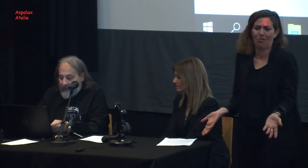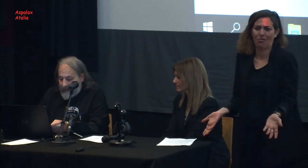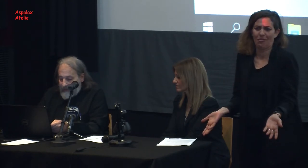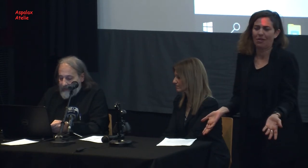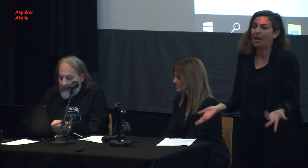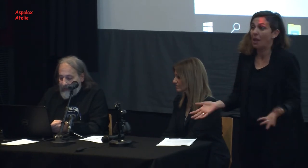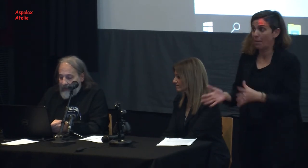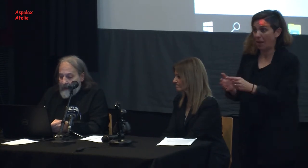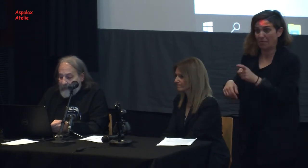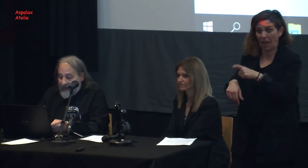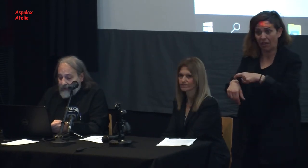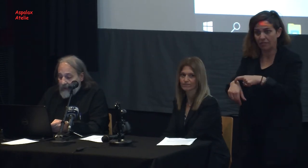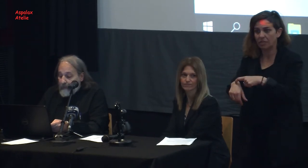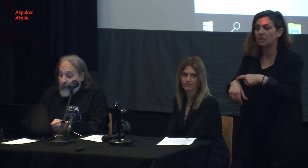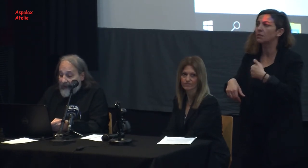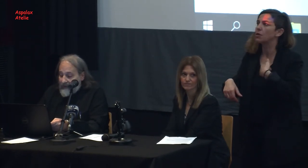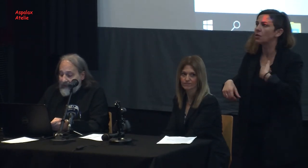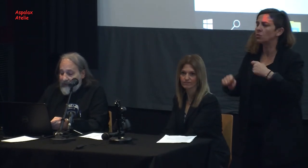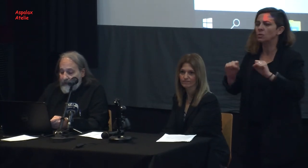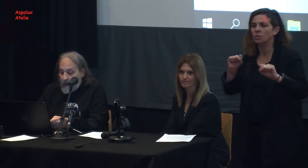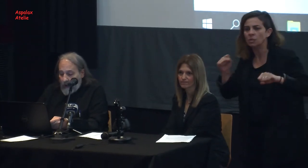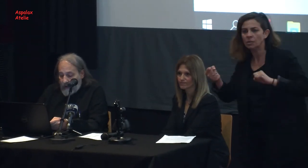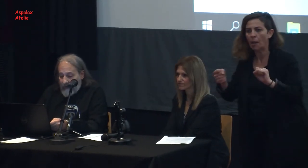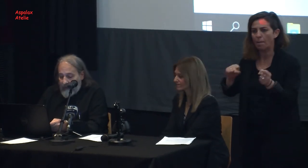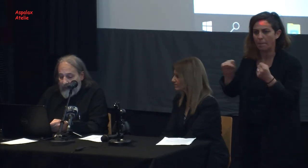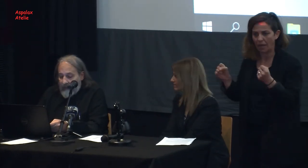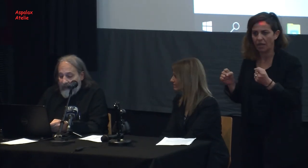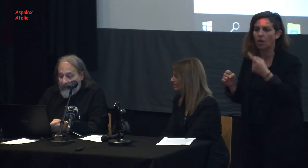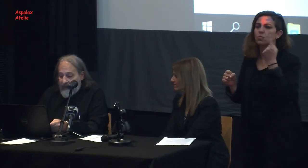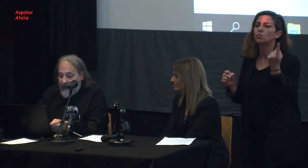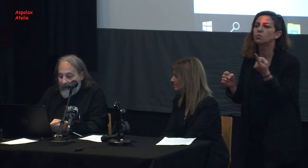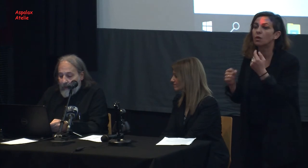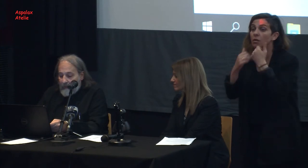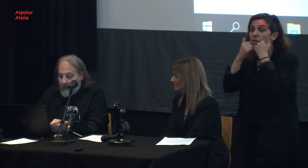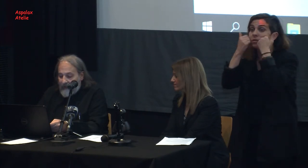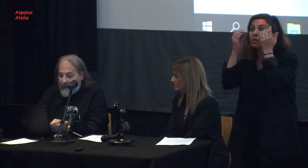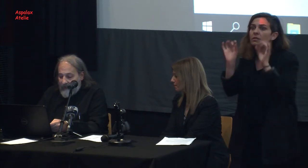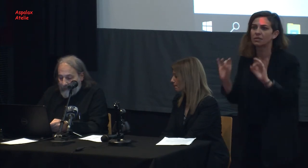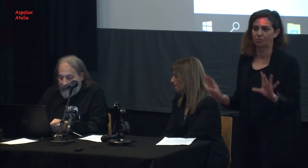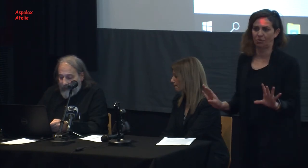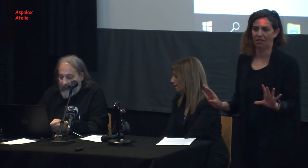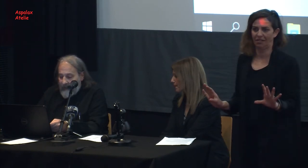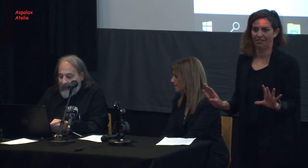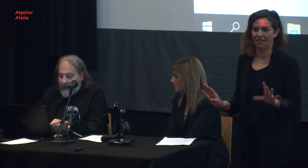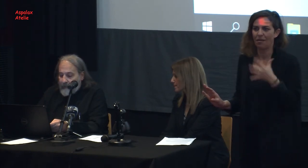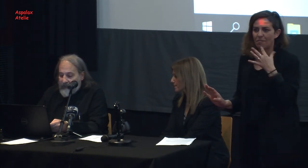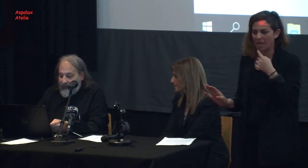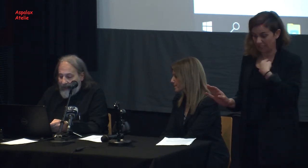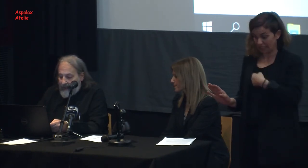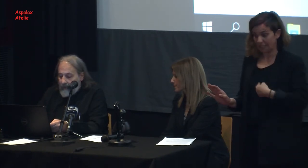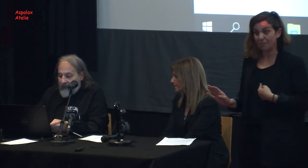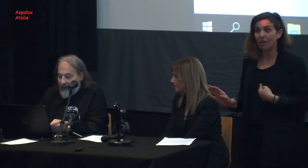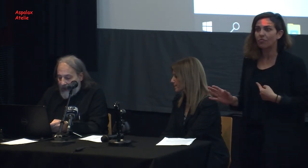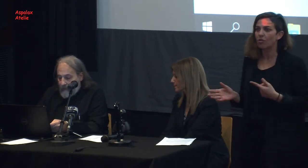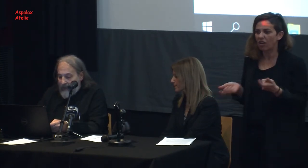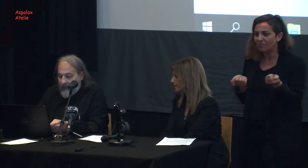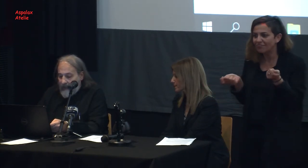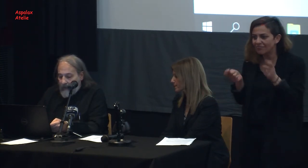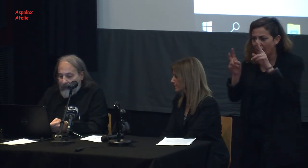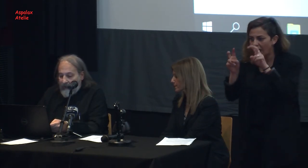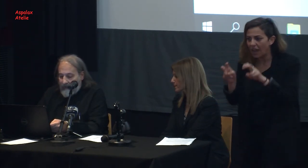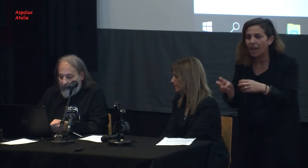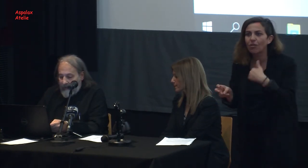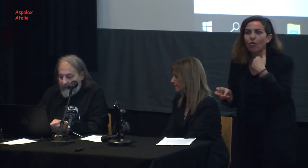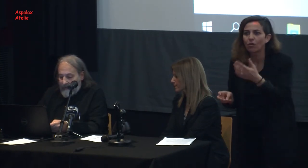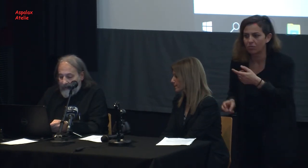κρίσεις μανίας πάσχω από άρση αναστολών και δεν ελέγχω απόλυτα τίποτα από όσα κάνω ή λέω με